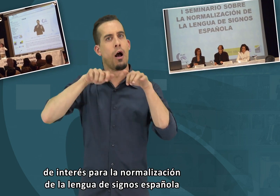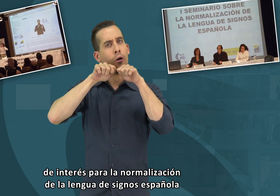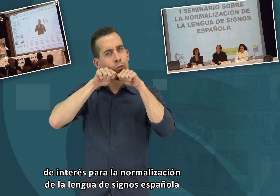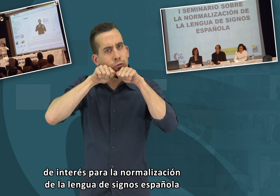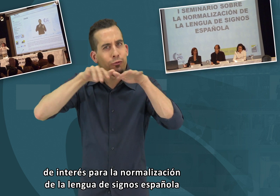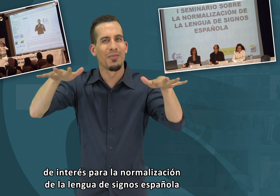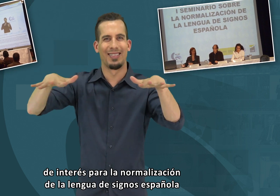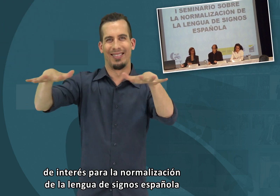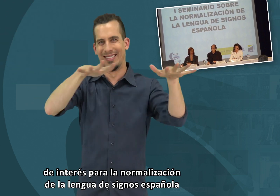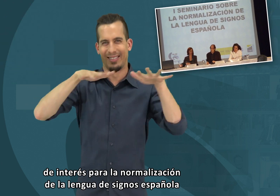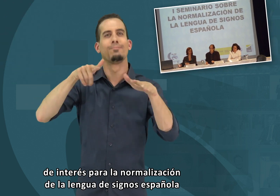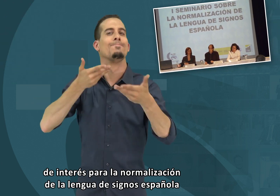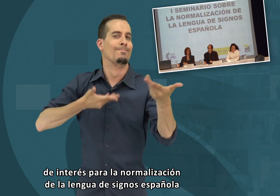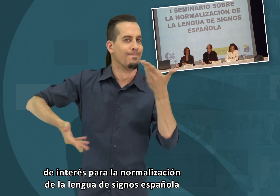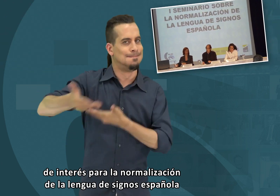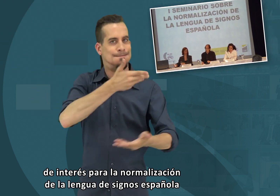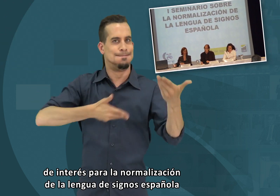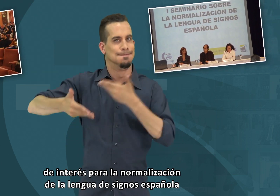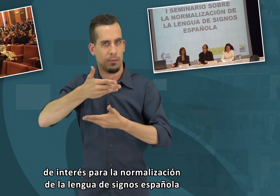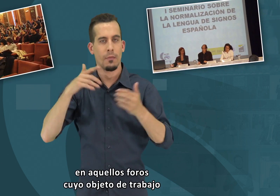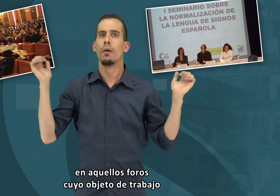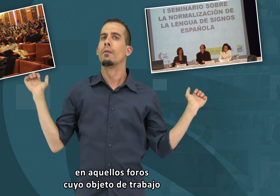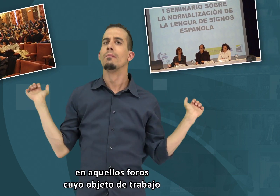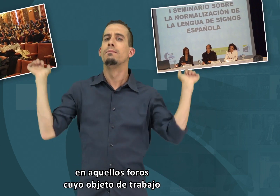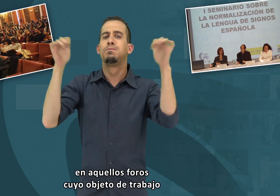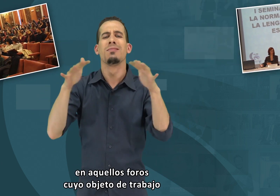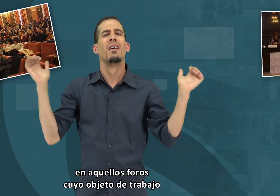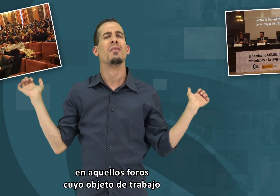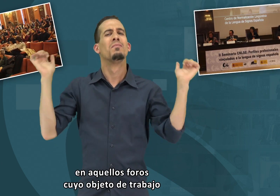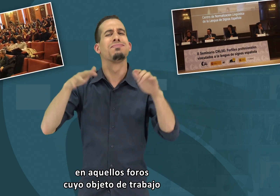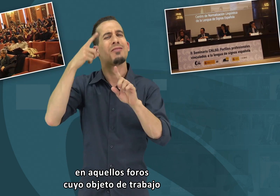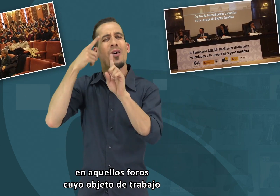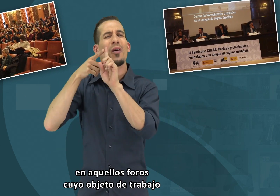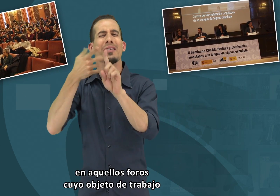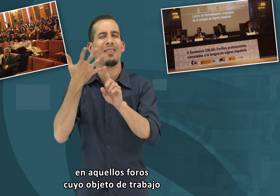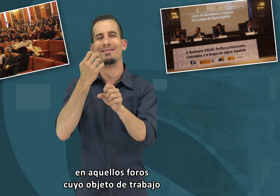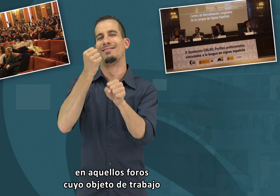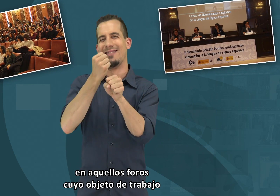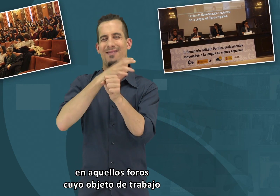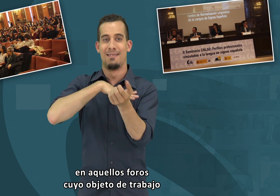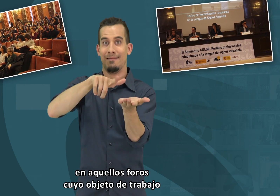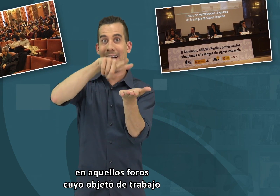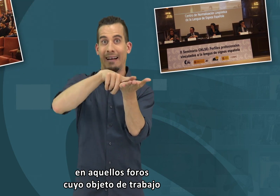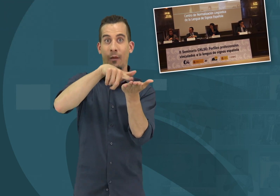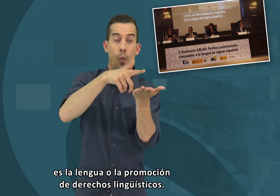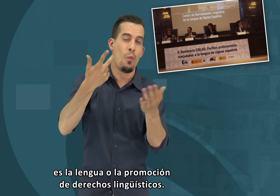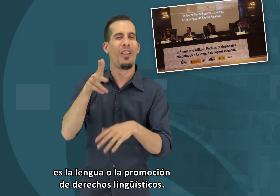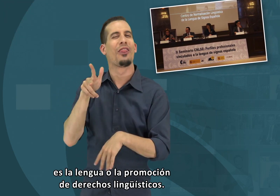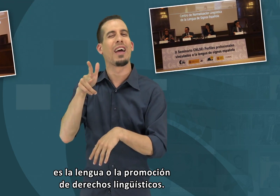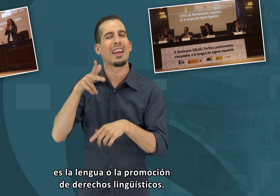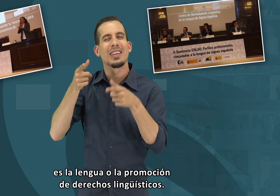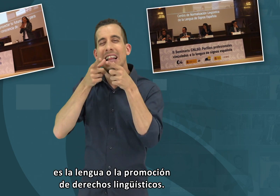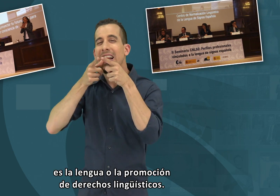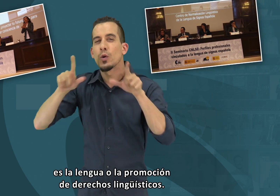española, en aquellos foros cuyo objeto de trabajo es la lengua o la promoción de derechos lingüísticos.